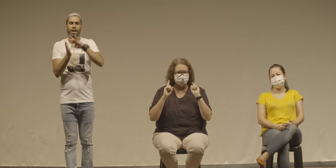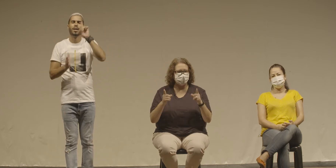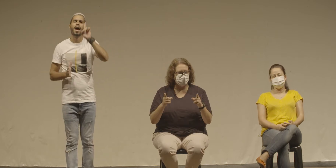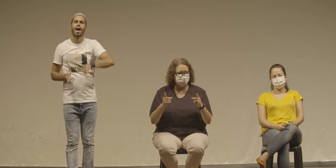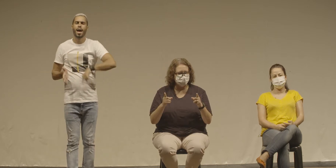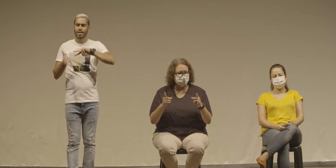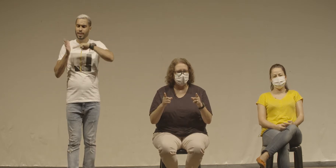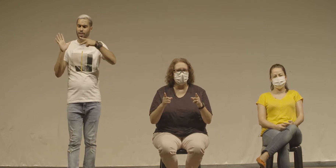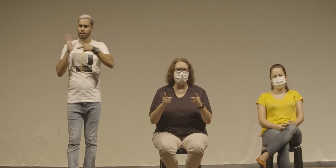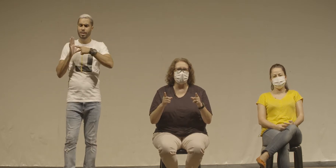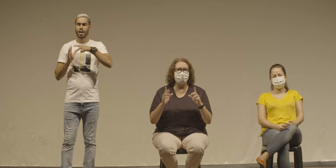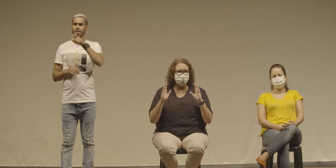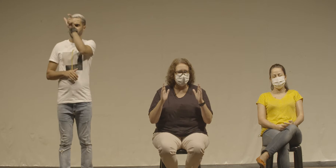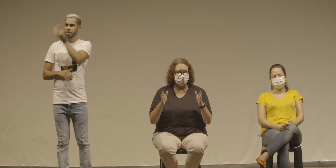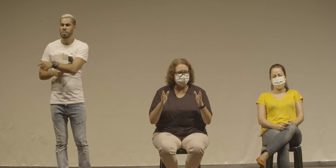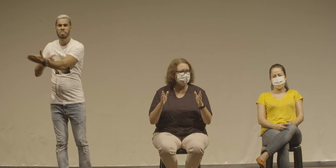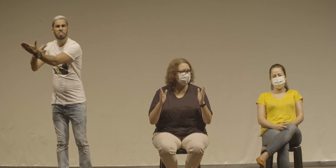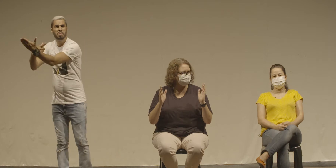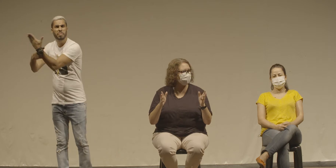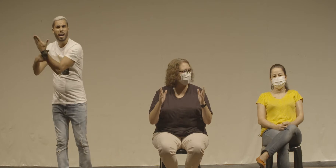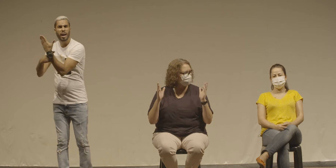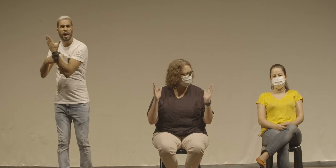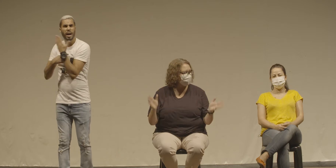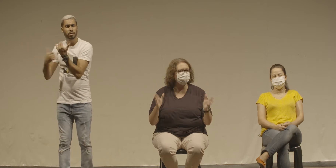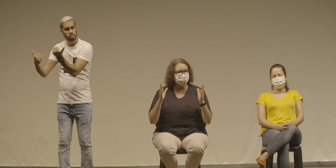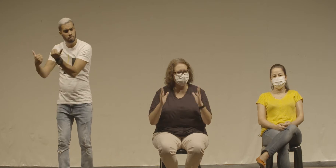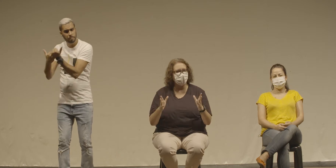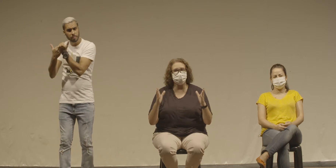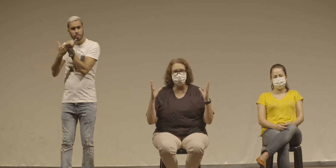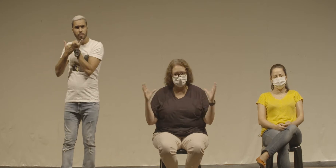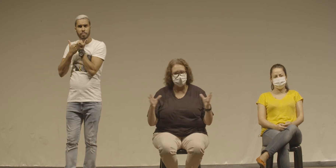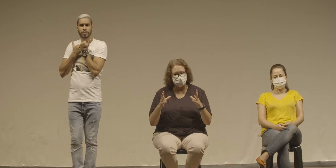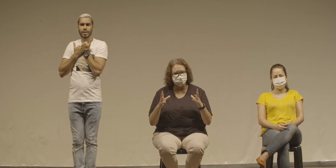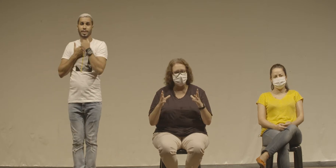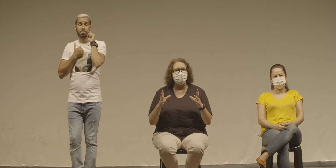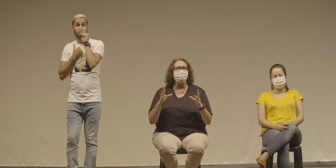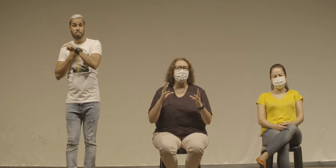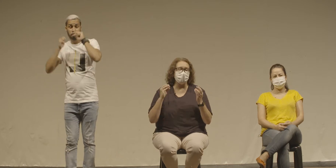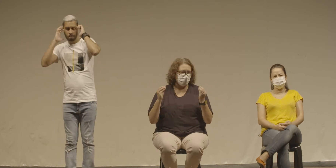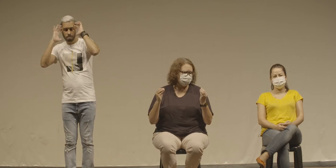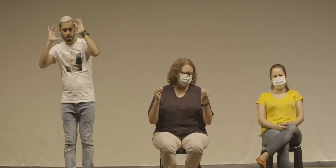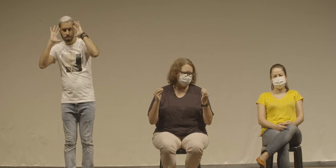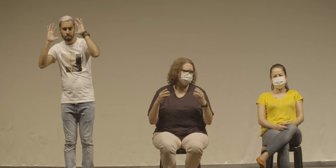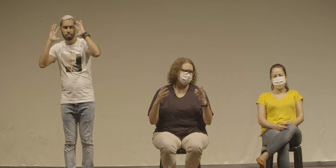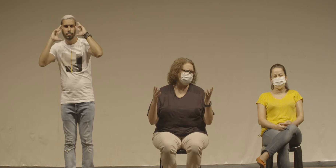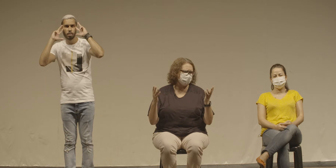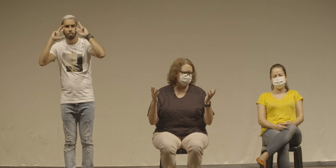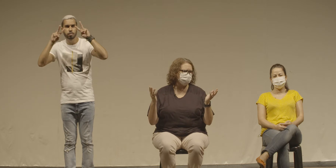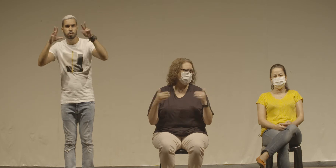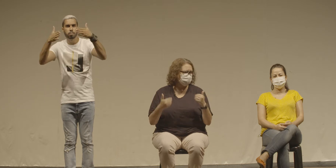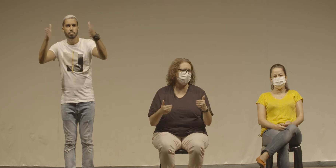uma visão muito grande em relação à importância do esporte no país e, obviamente,